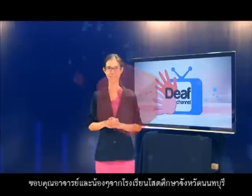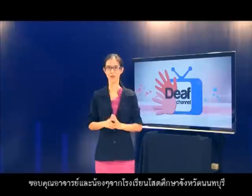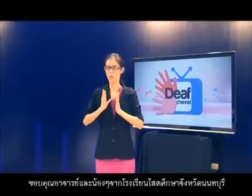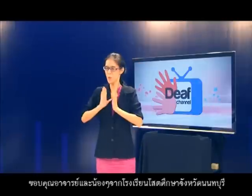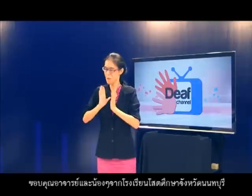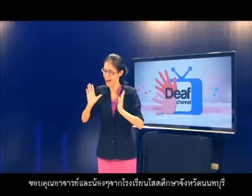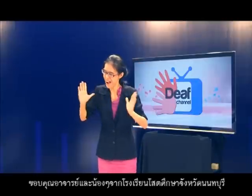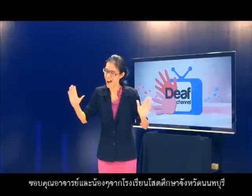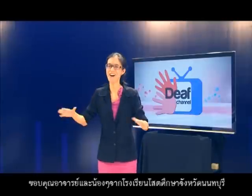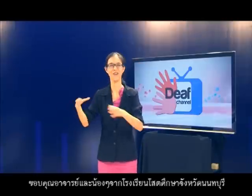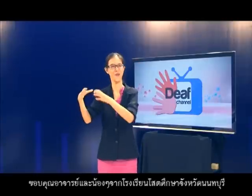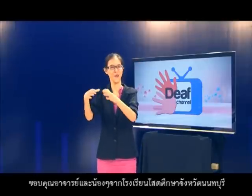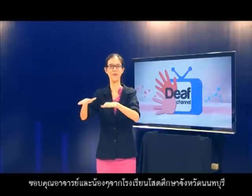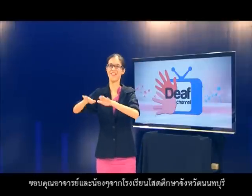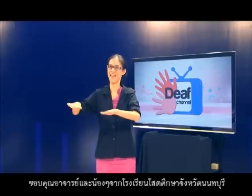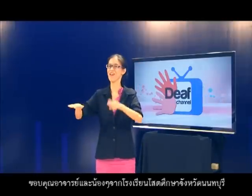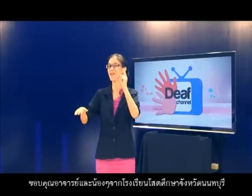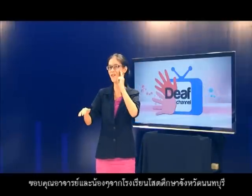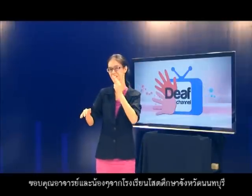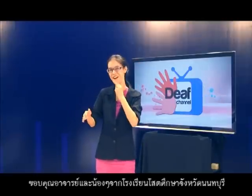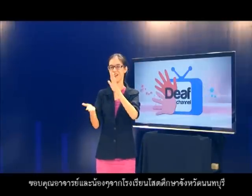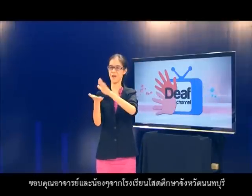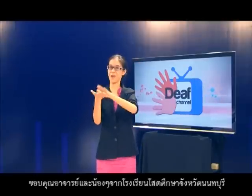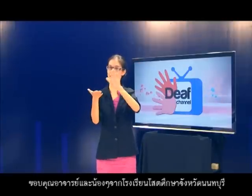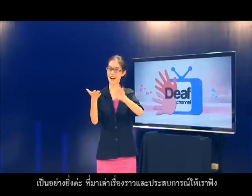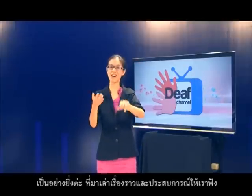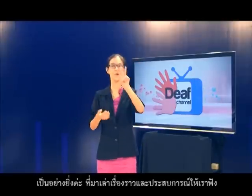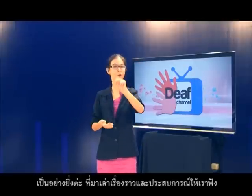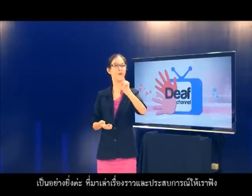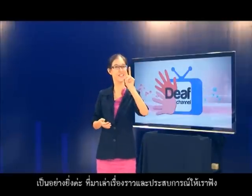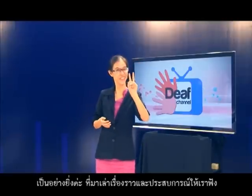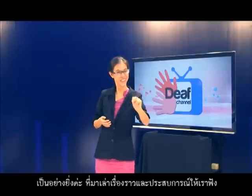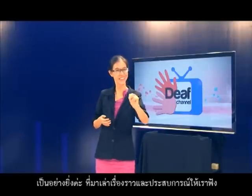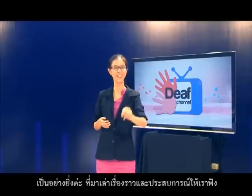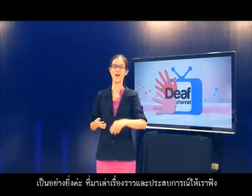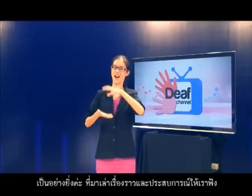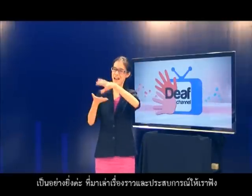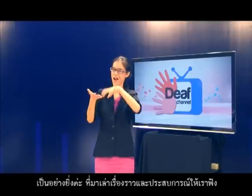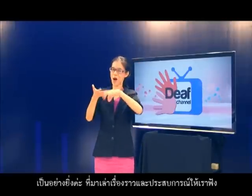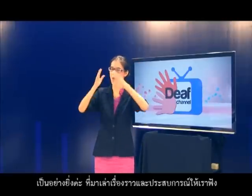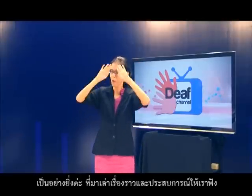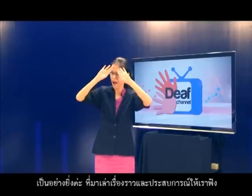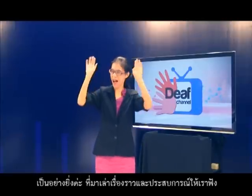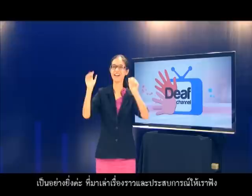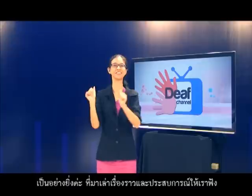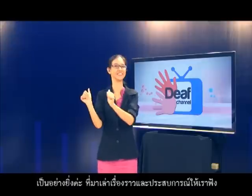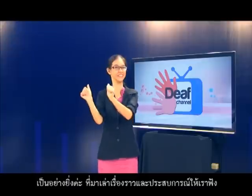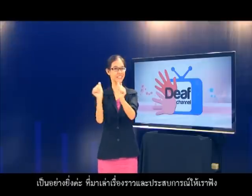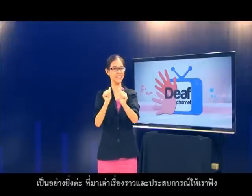ขอขอบคุณท่านอาจารย์และน้องๆจากโรงเรียนโสดศึกษาจังหวัดนนทบุรีเป็นอย่างยิ่งเลยนะคะที่มาเล่าเรื่องราวและเล่าประสบการณ์ให้เ